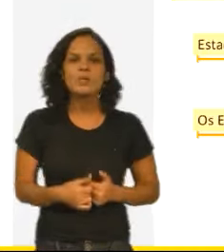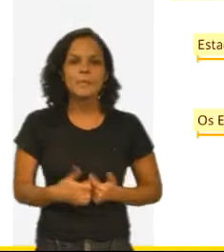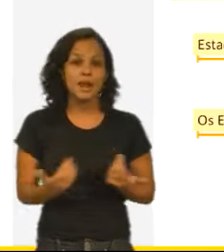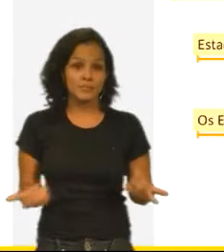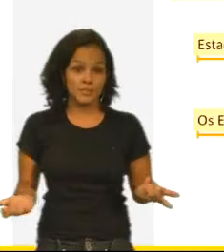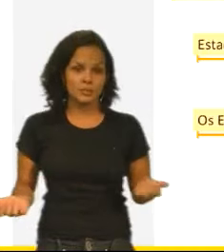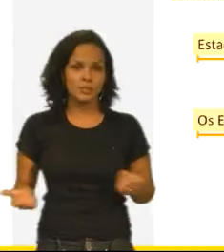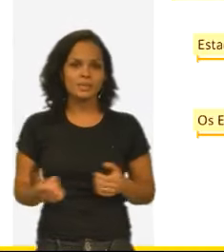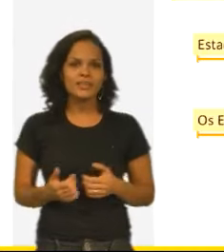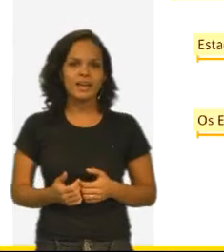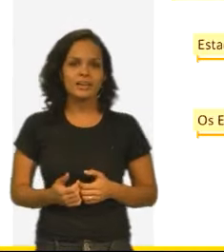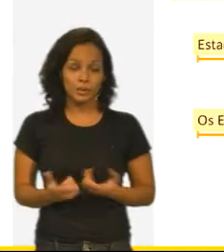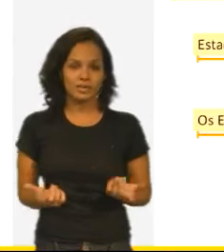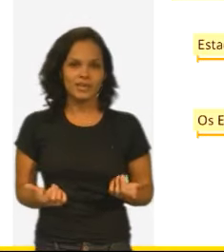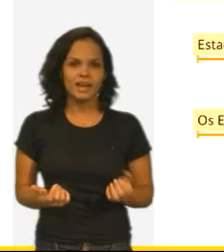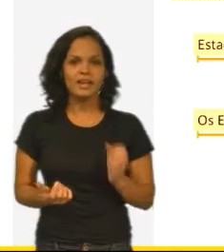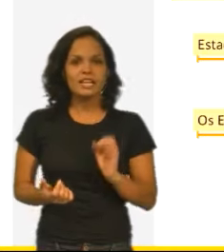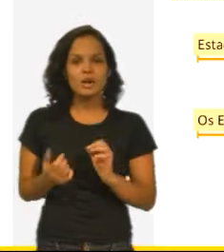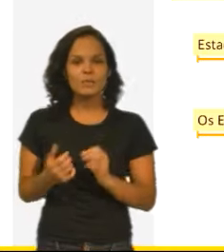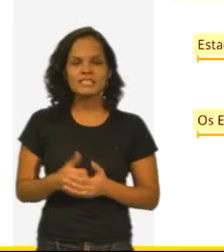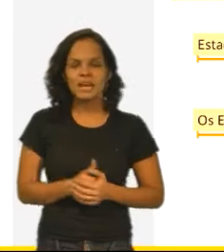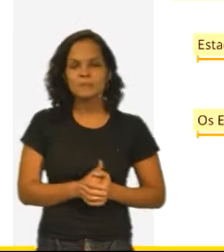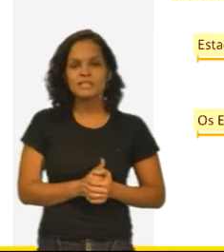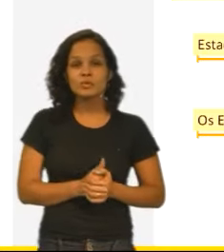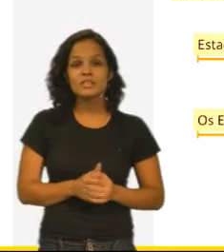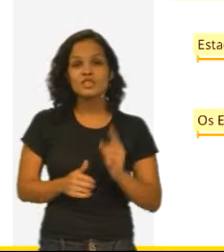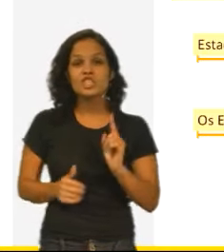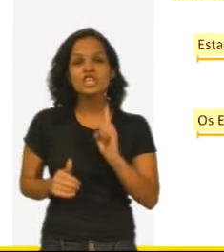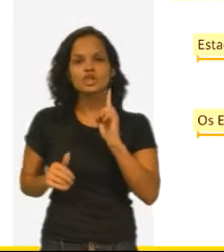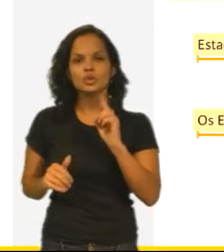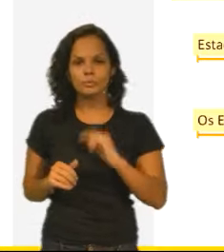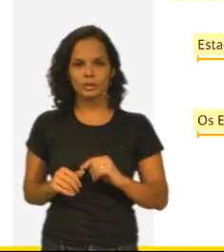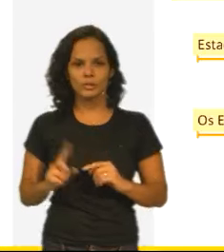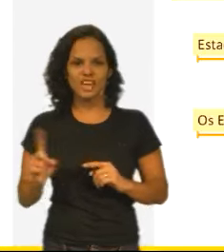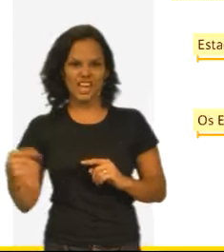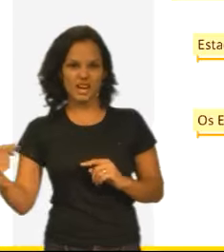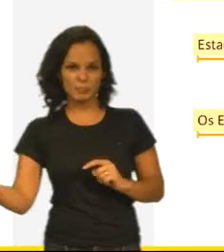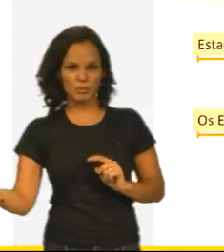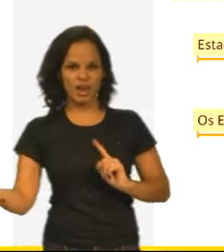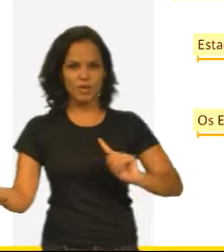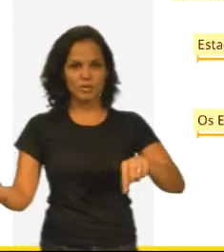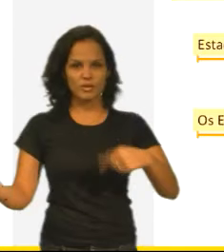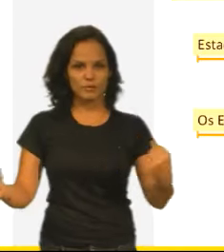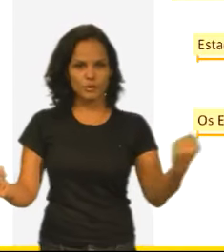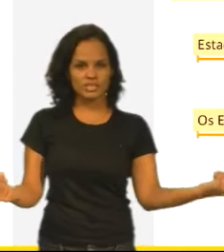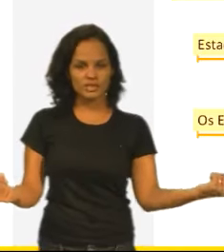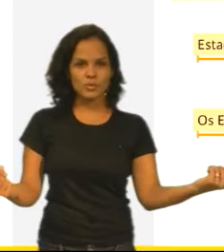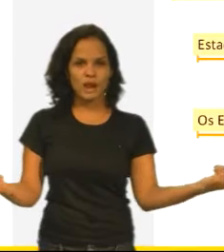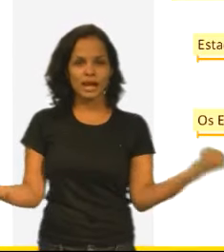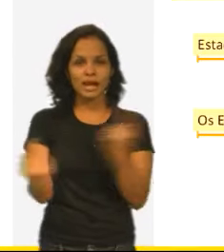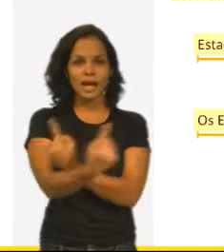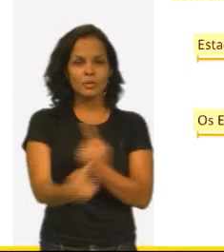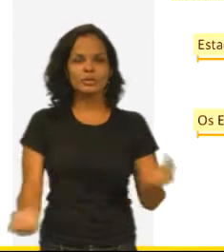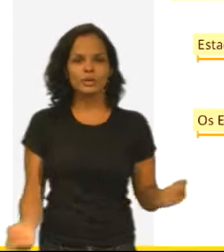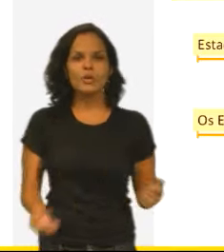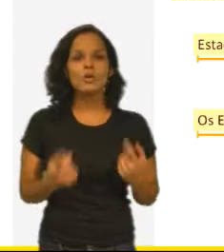com a palavra, mas com uma ideia, com a ideia. E é uma silepse, inclusive, de número. Era plural, virou singular, alterou